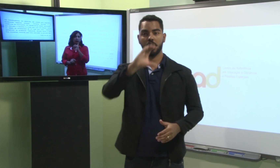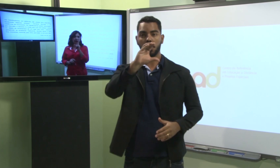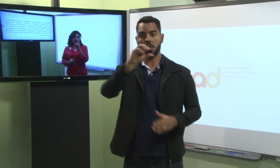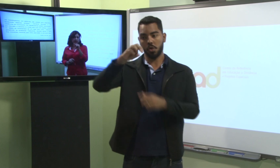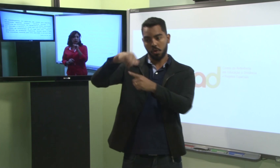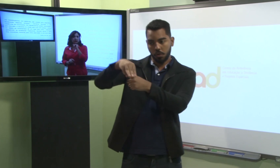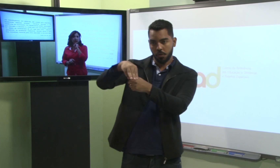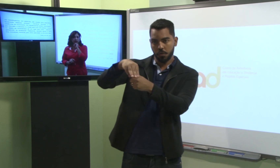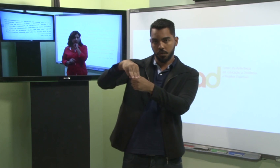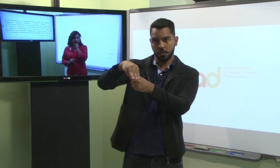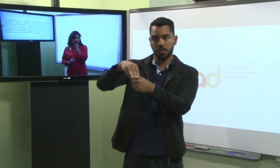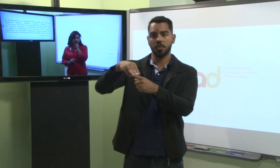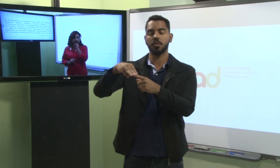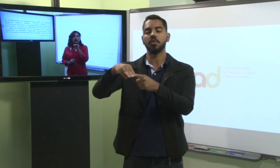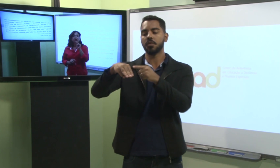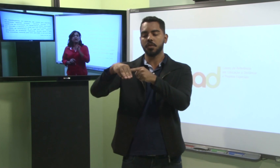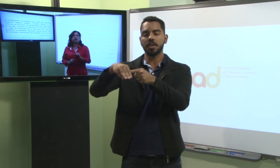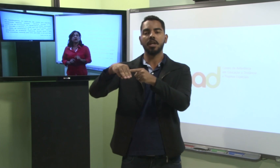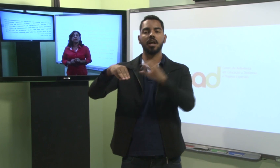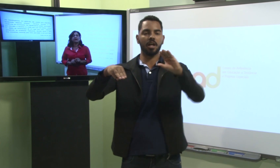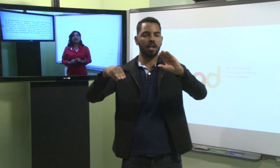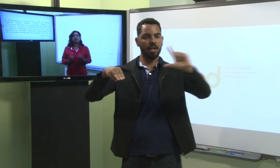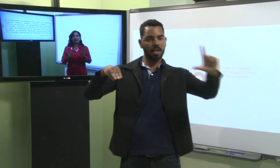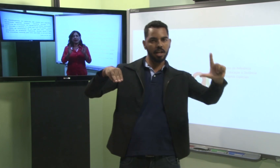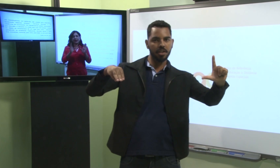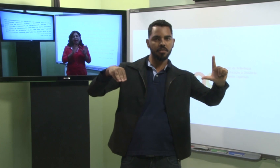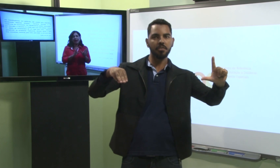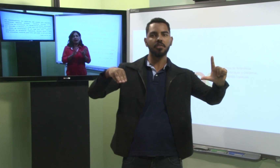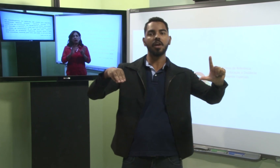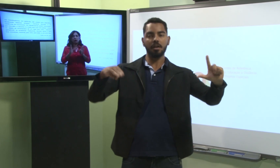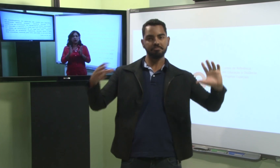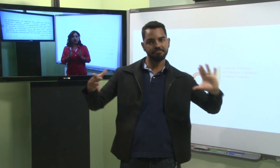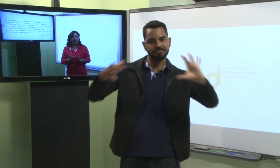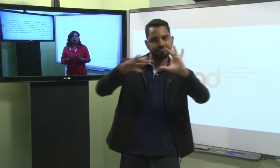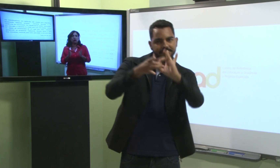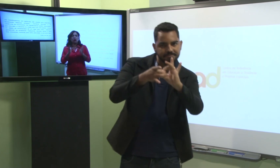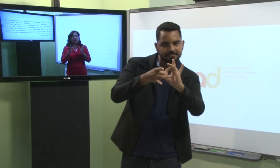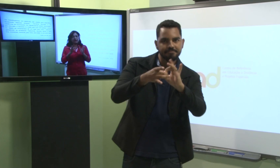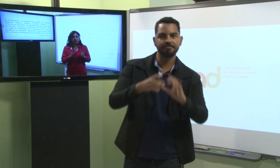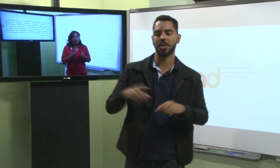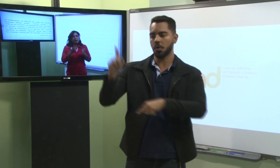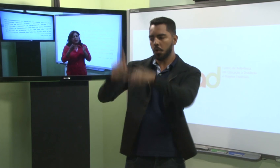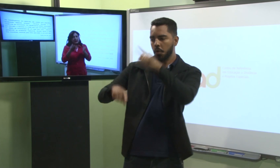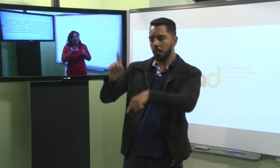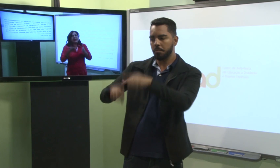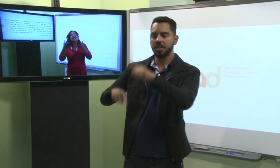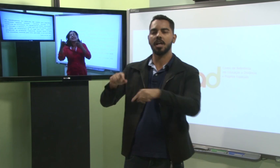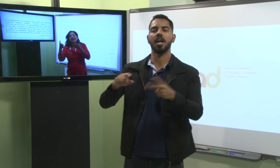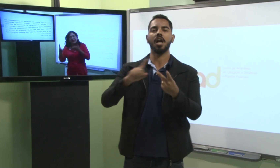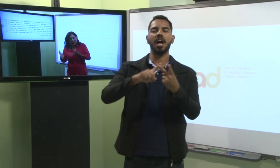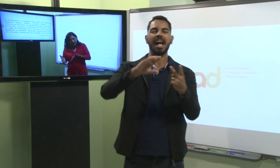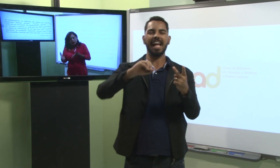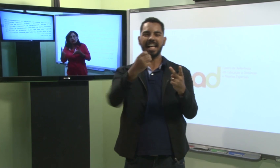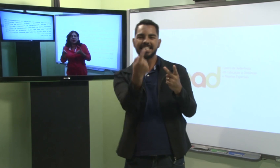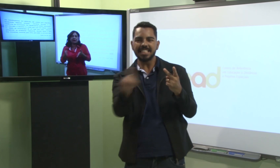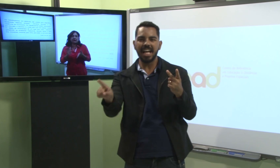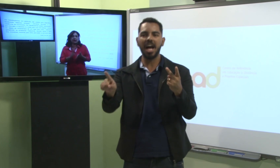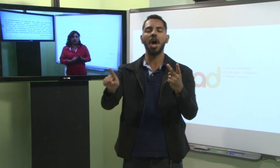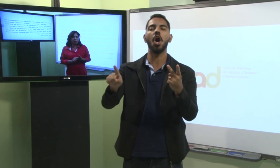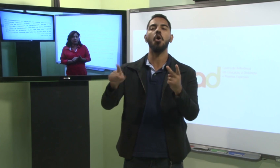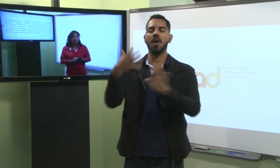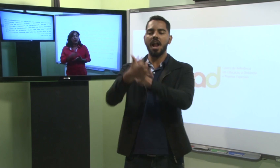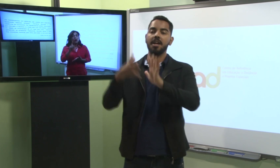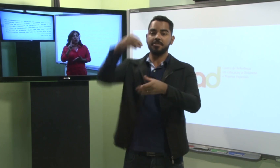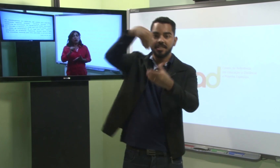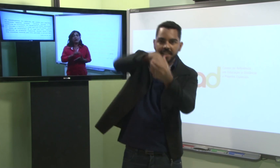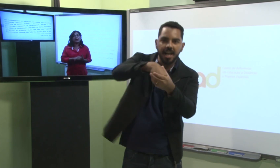mão com relação aos classificadores são utilizadas para cada objeto ou ação representada dentro desta